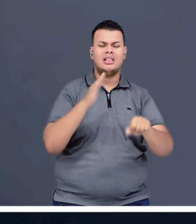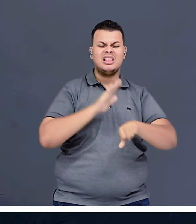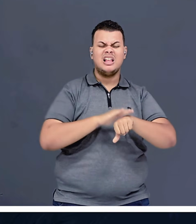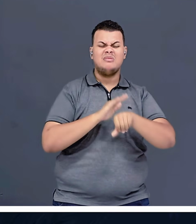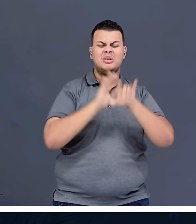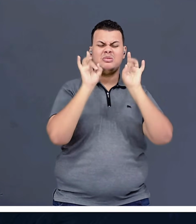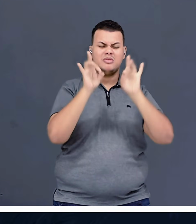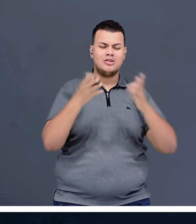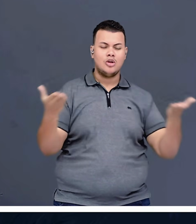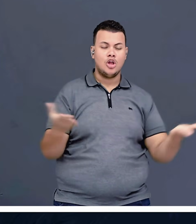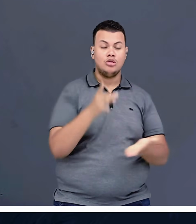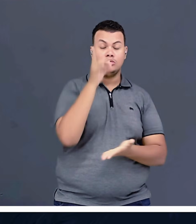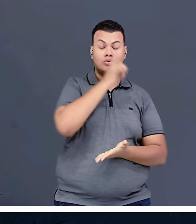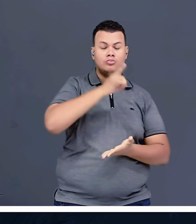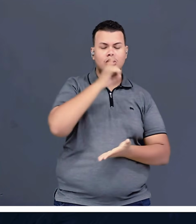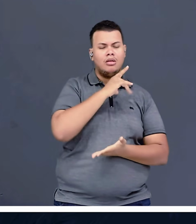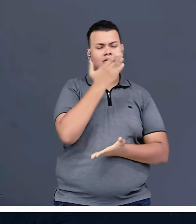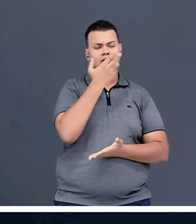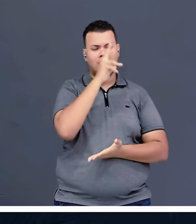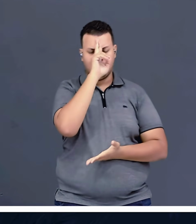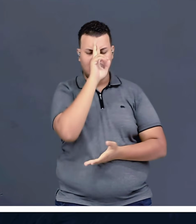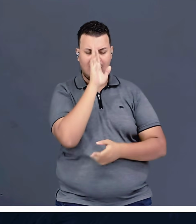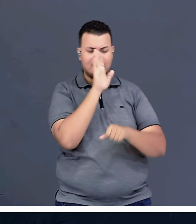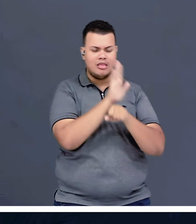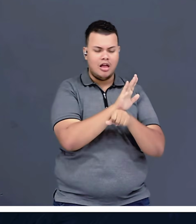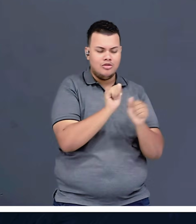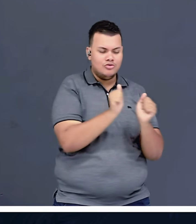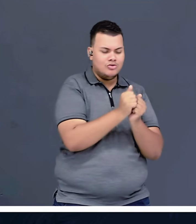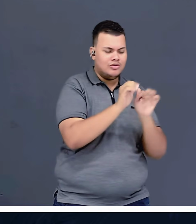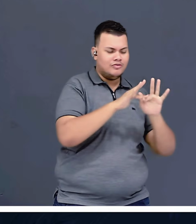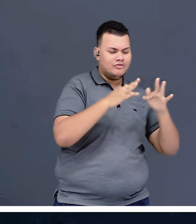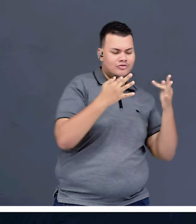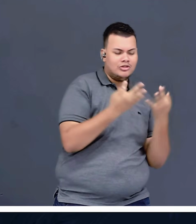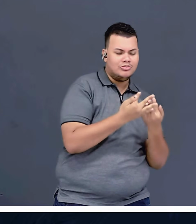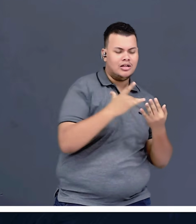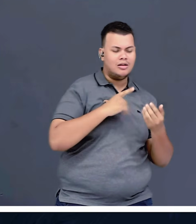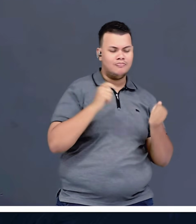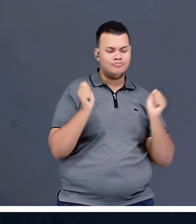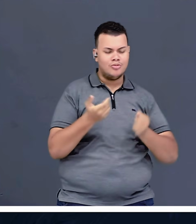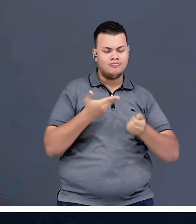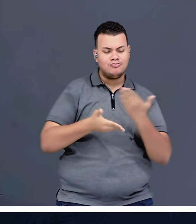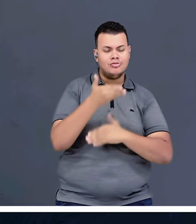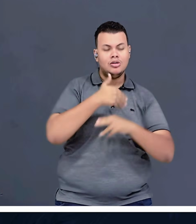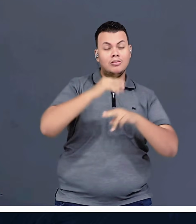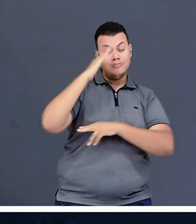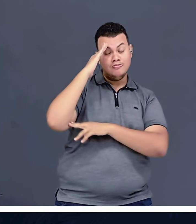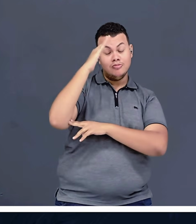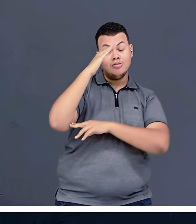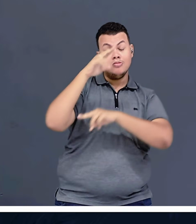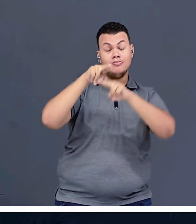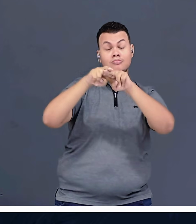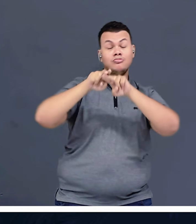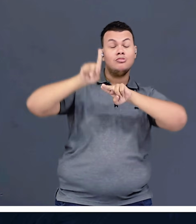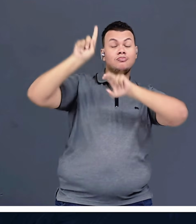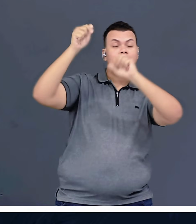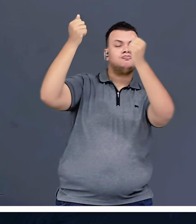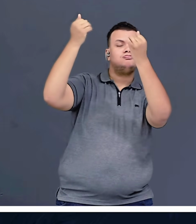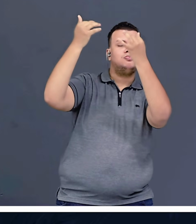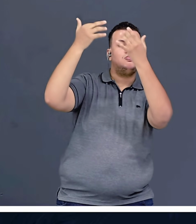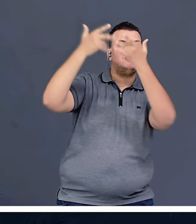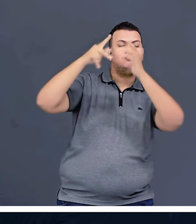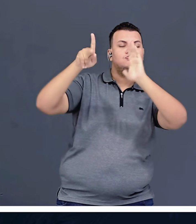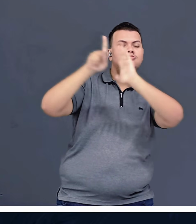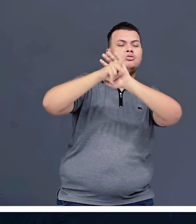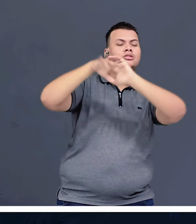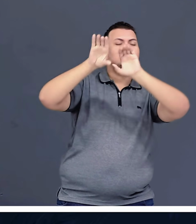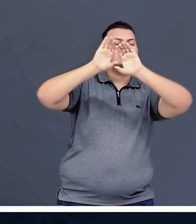especial nesse domingo de almoço, à tarde com a família, desfrutando do favor e da abundância dos